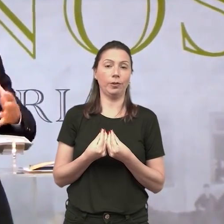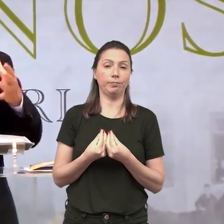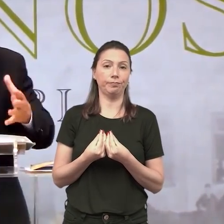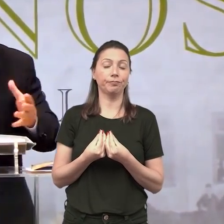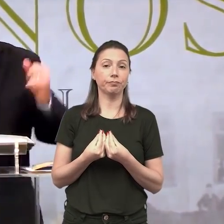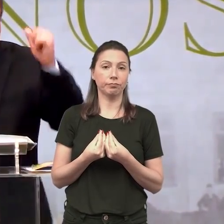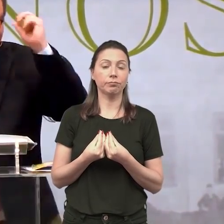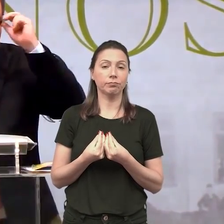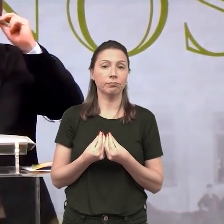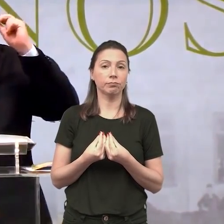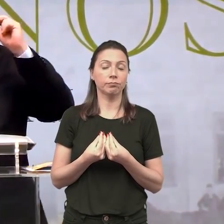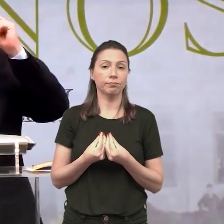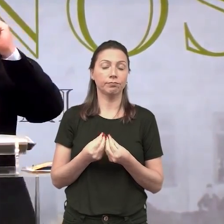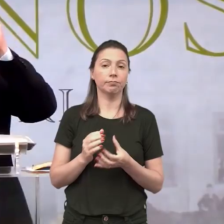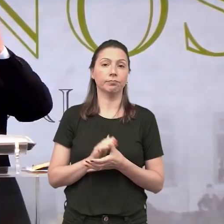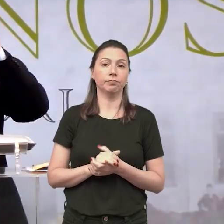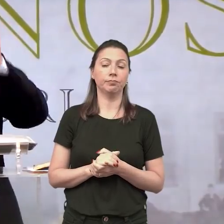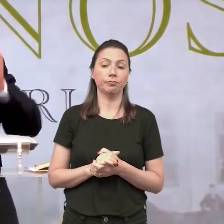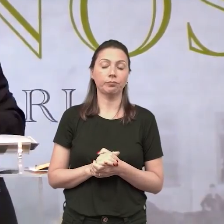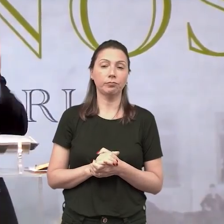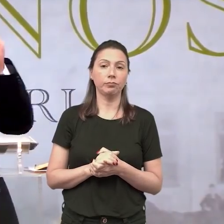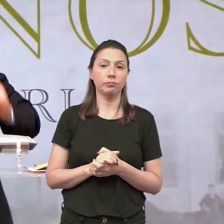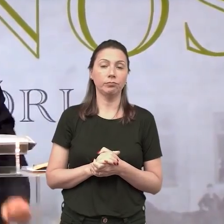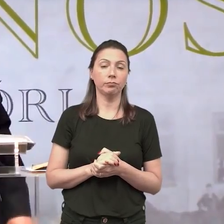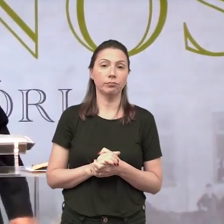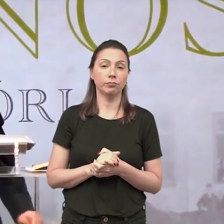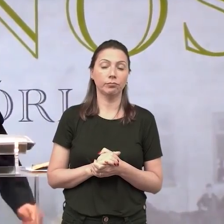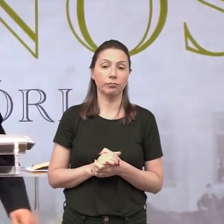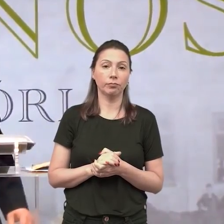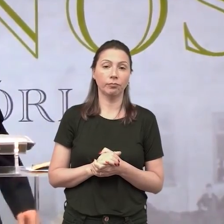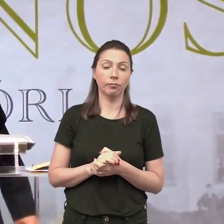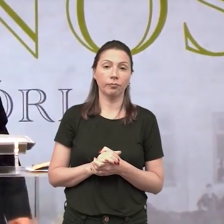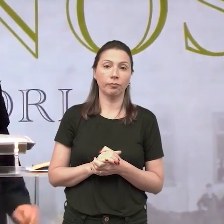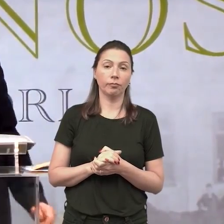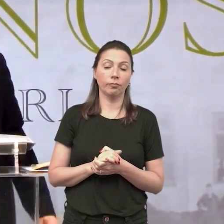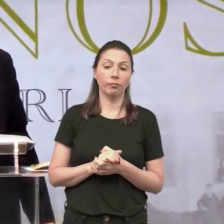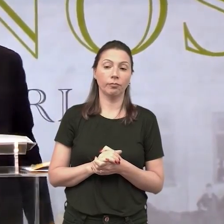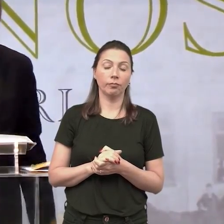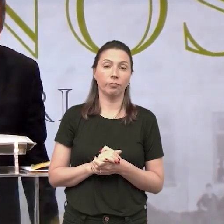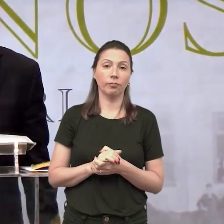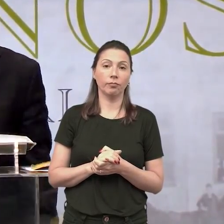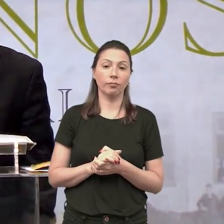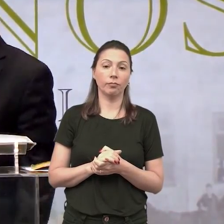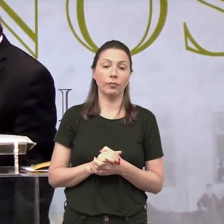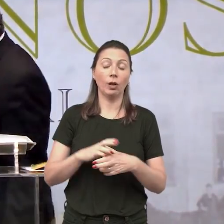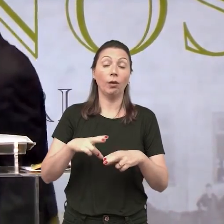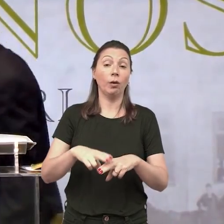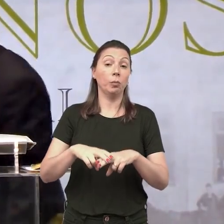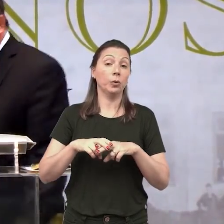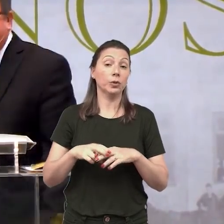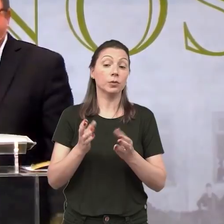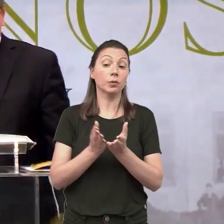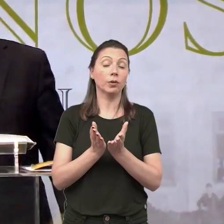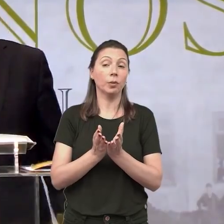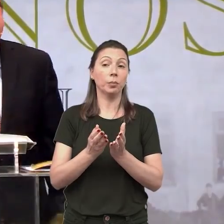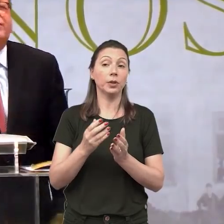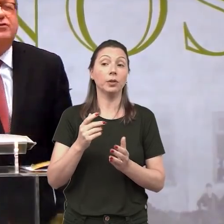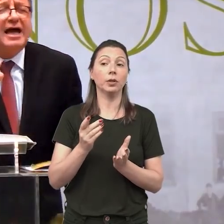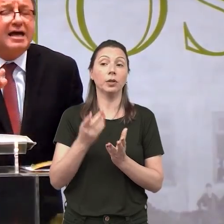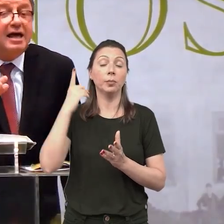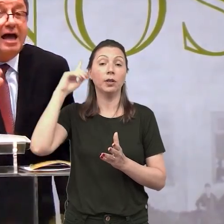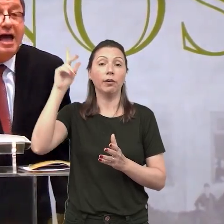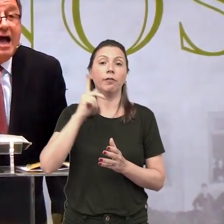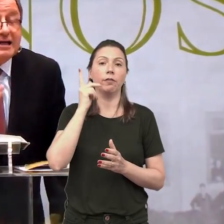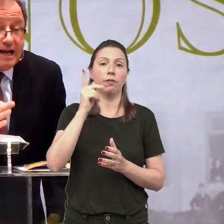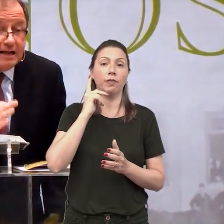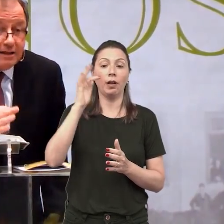A ideia aqui é essa. A ideia aqui é essa. Por isso que a Bíblia diz, sem fé é impossível